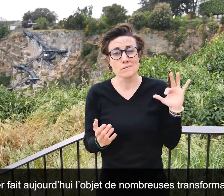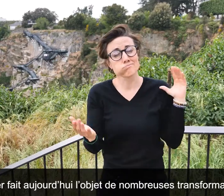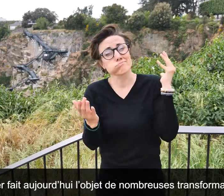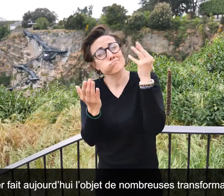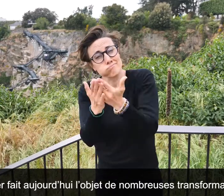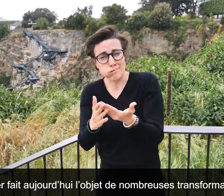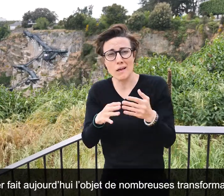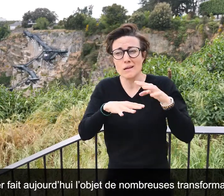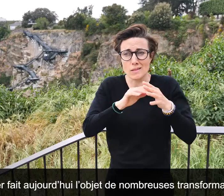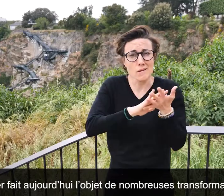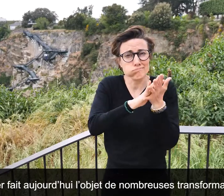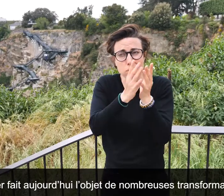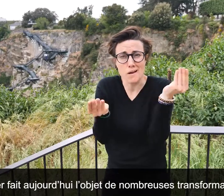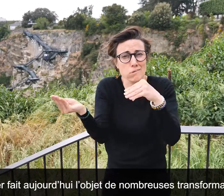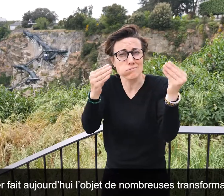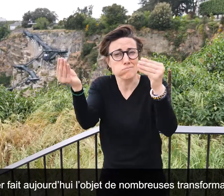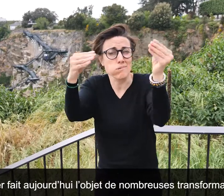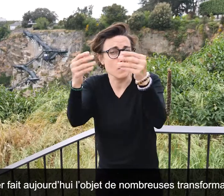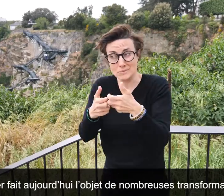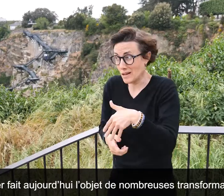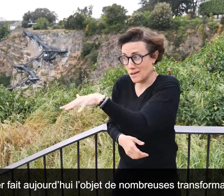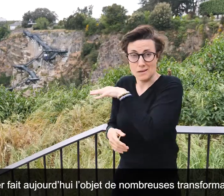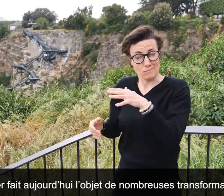le quartier fait aujourd'hui l'objet de nombreuses transformations